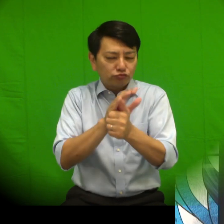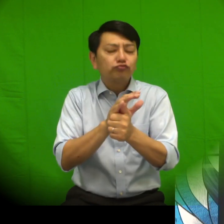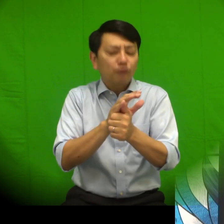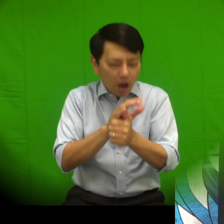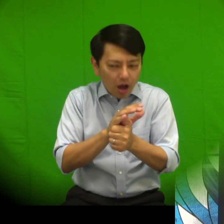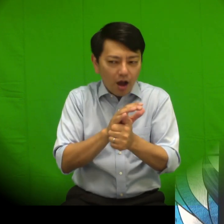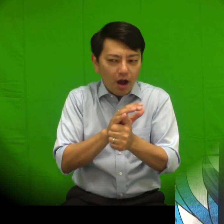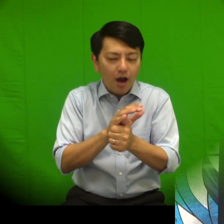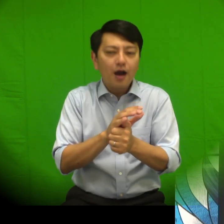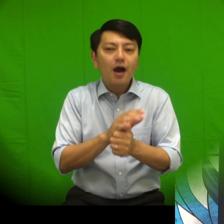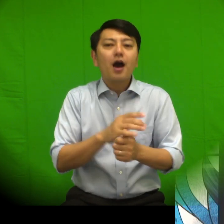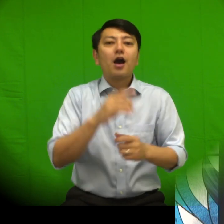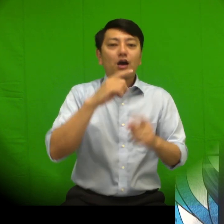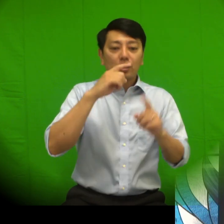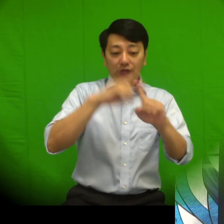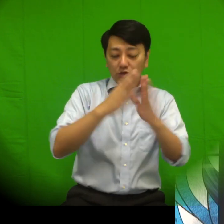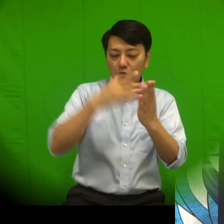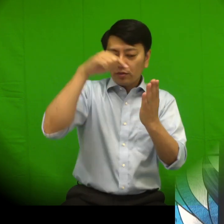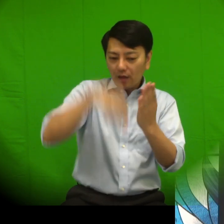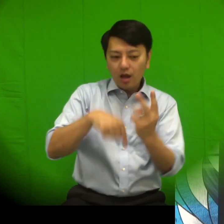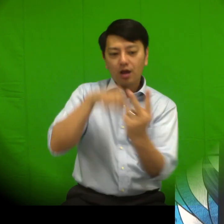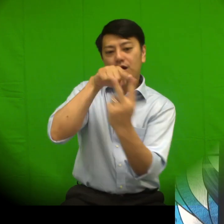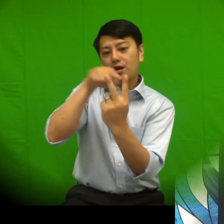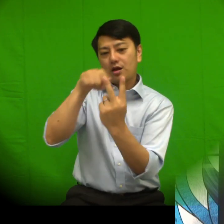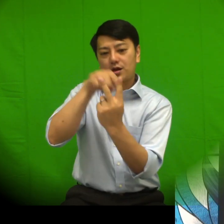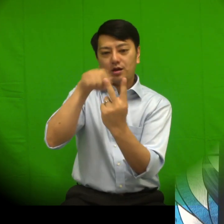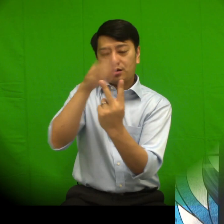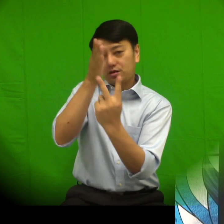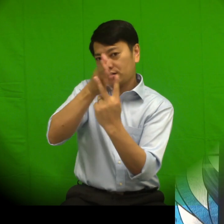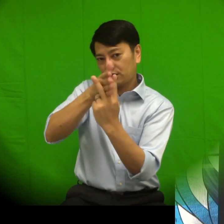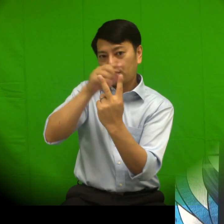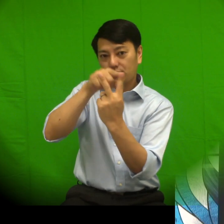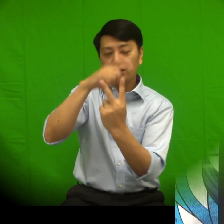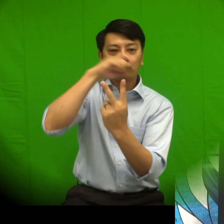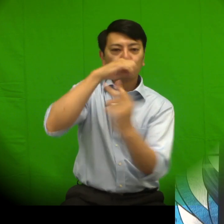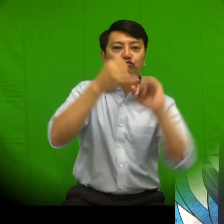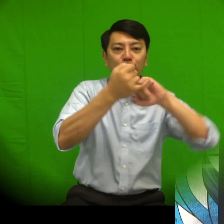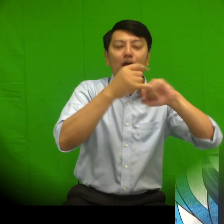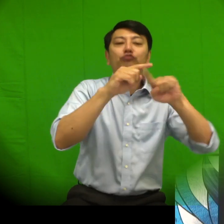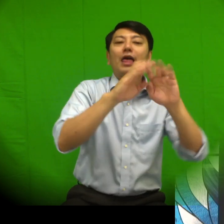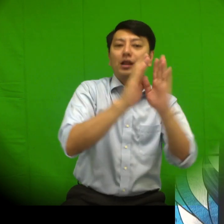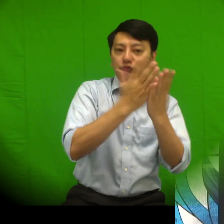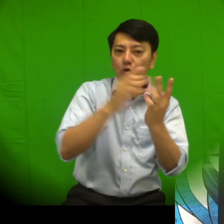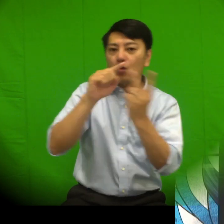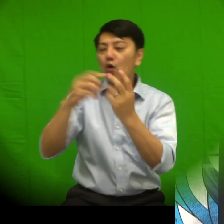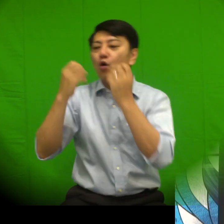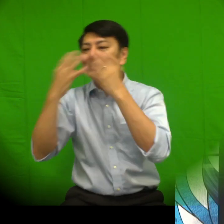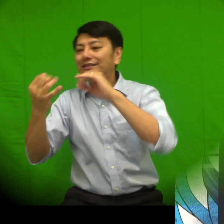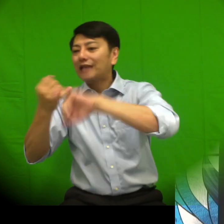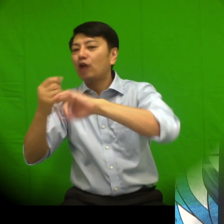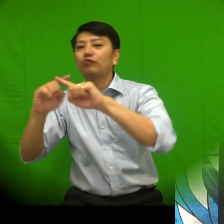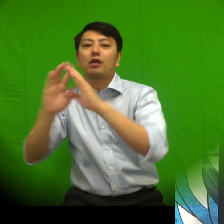聖書と新約聖書という部分に別れて2分あるわけですけれども